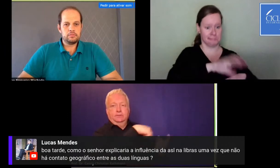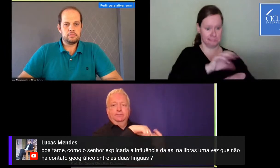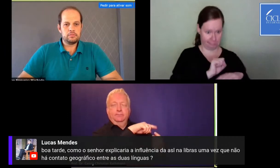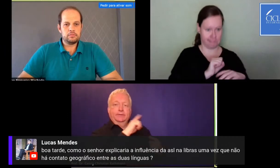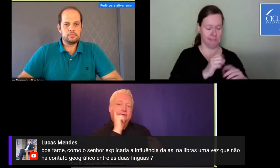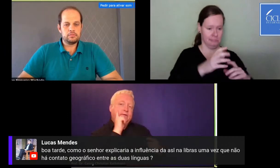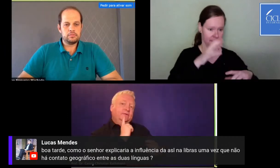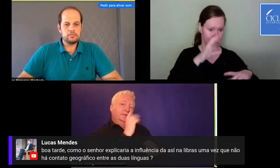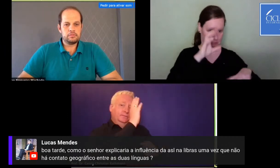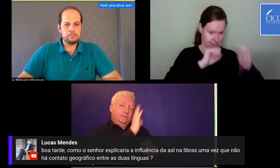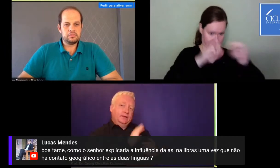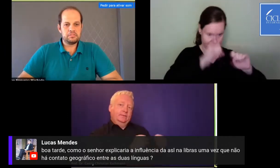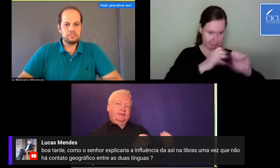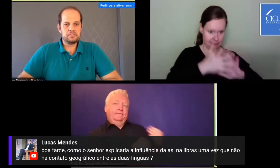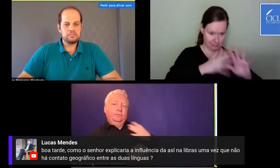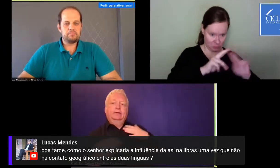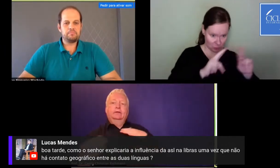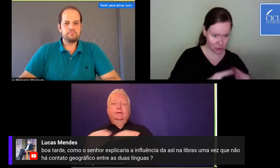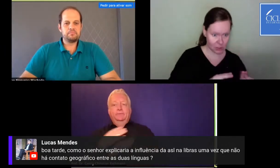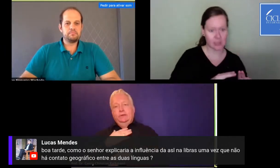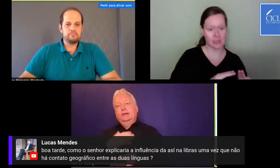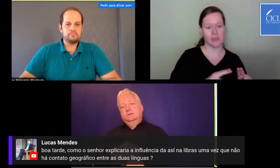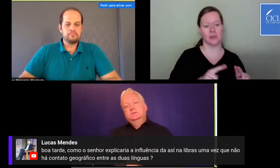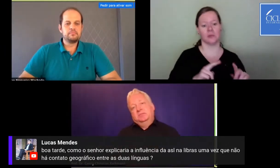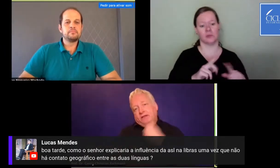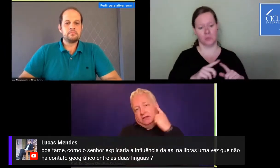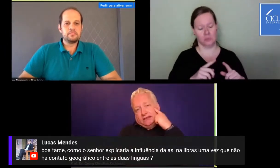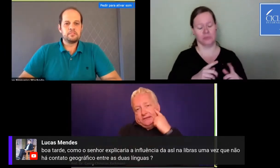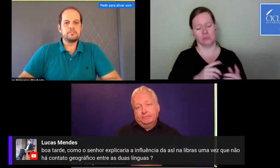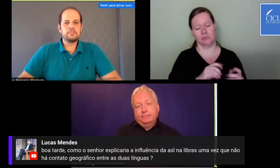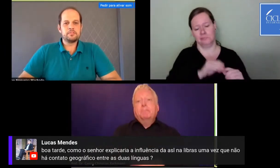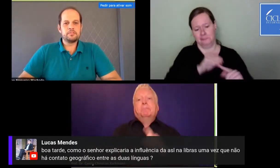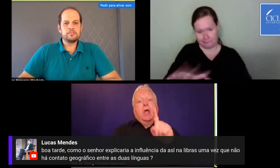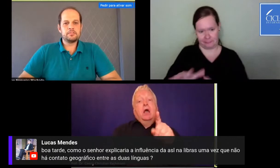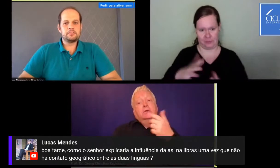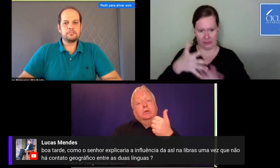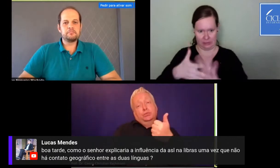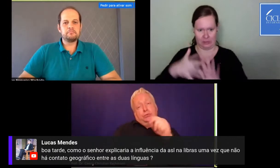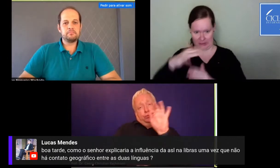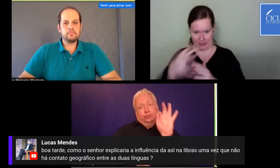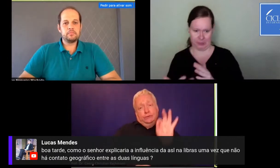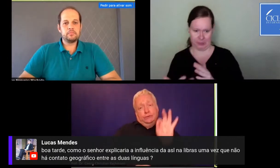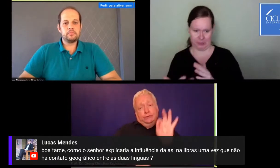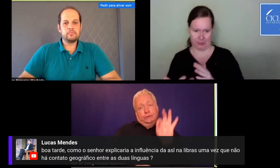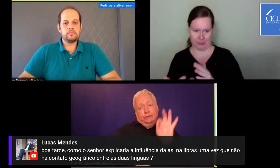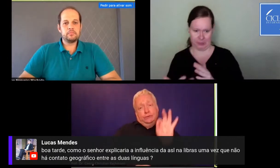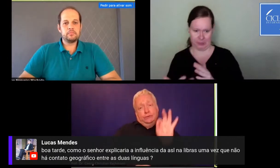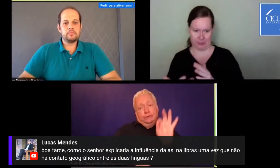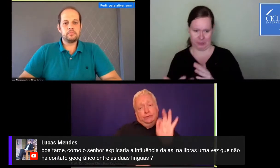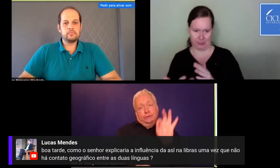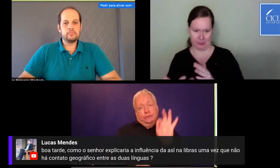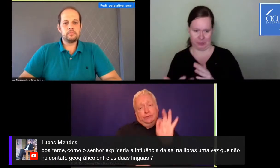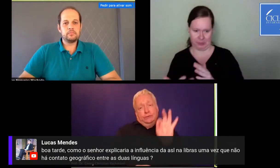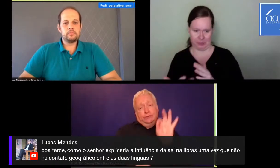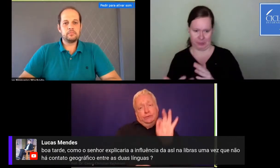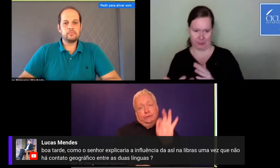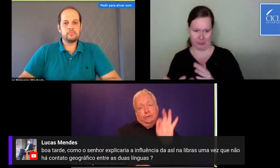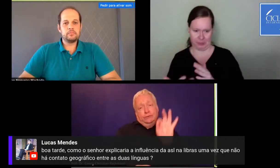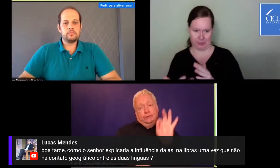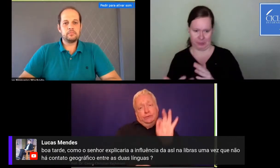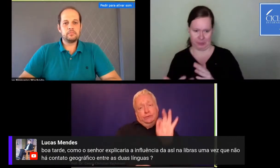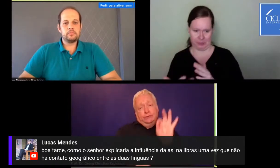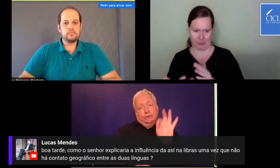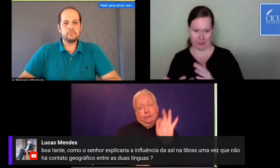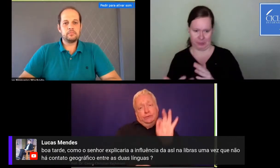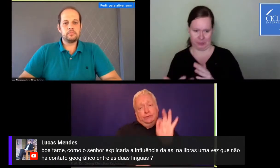Às vezes você não tem a oportunidade de ir para esses espaços, mas a partir desses contatos você consegue ir